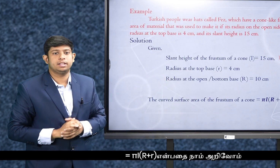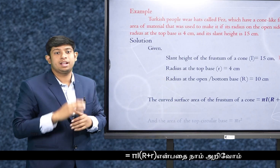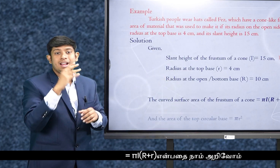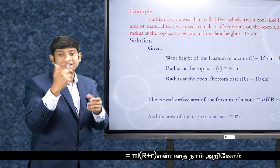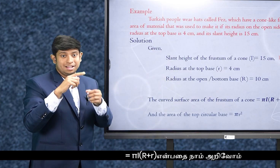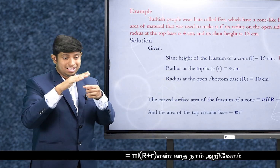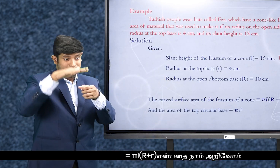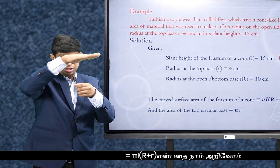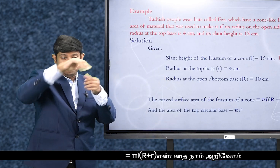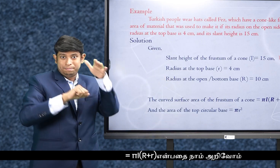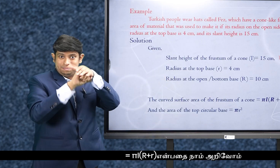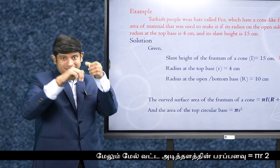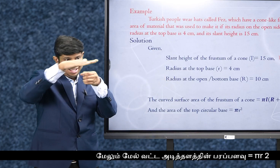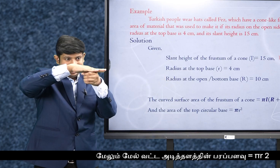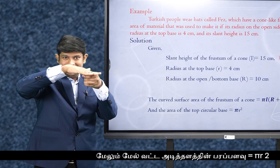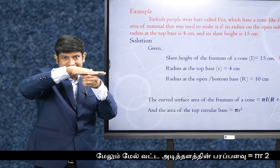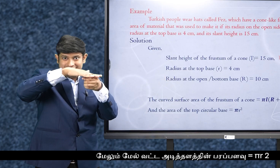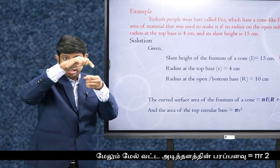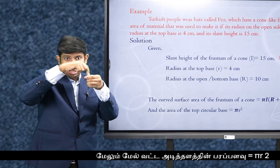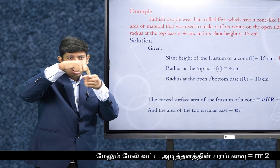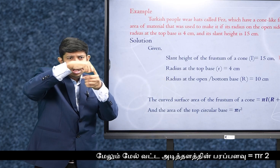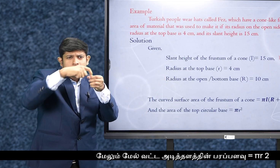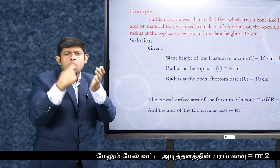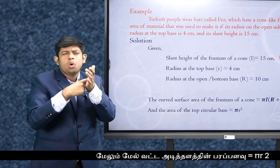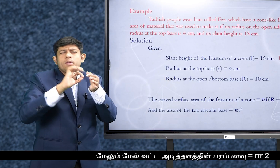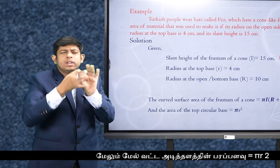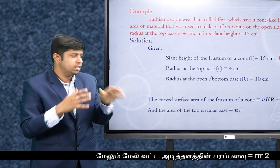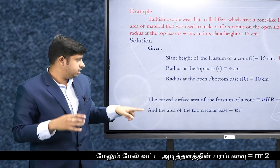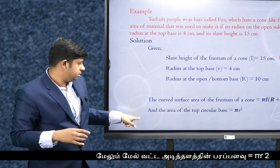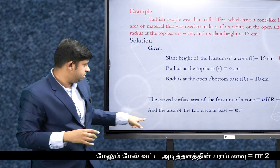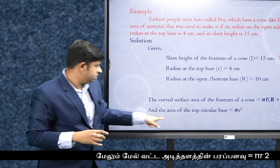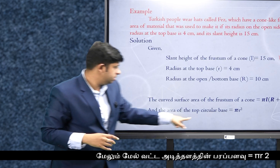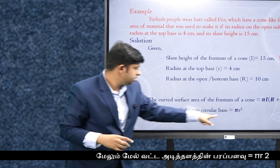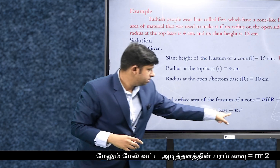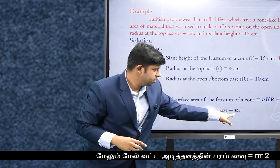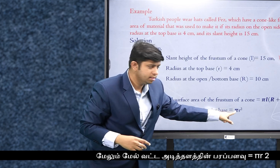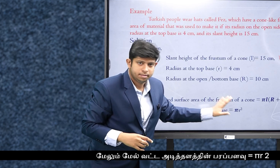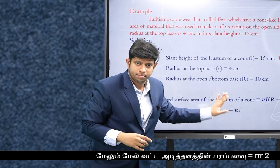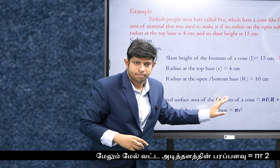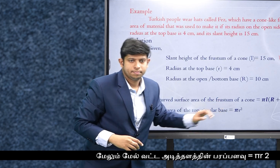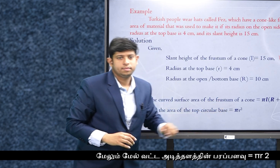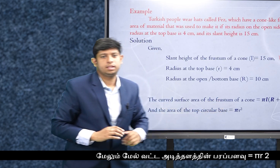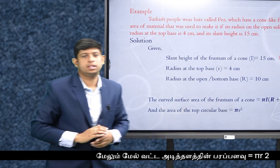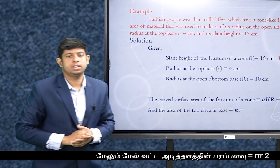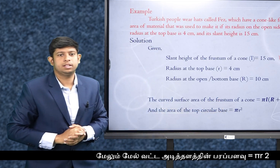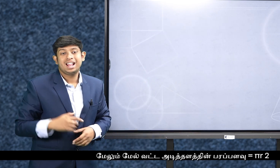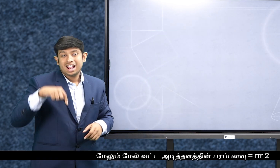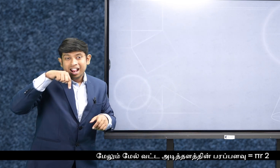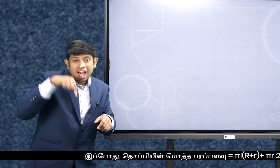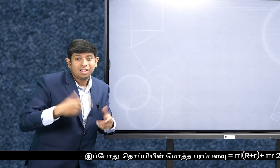ஆர் என்பதை நாம் அறிவோம். மேலும் மேல்வட்ட அடிகண்டத்தின் பரப்பளவு ஈடு பை ஆர் மேலிலக்கு 2.